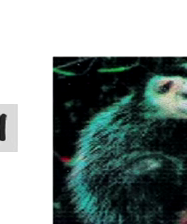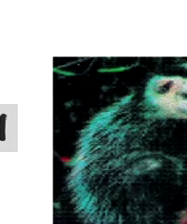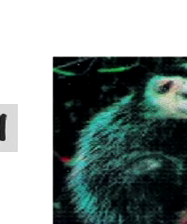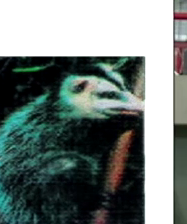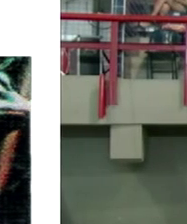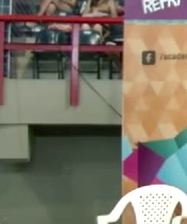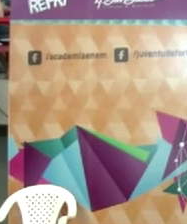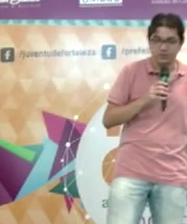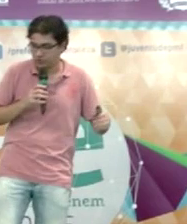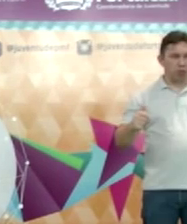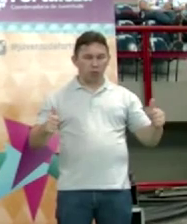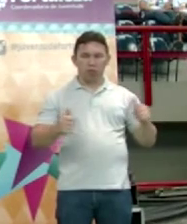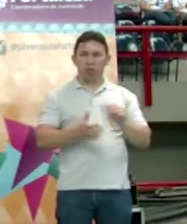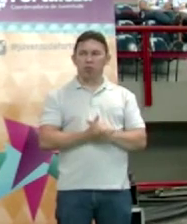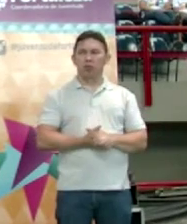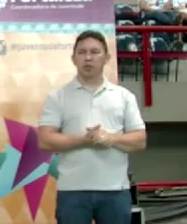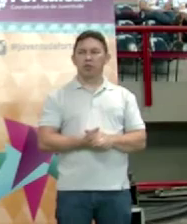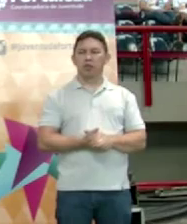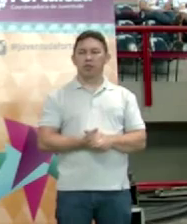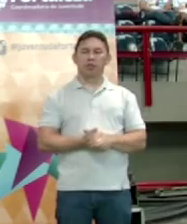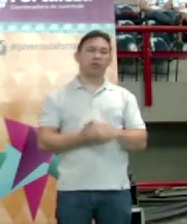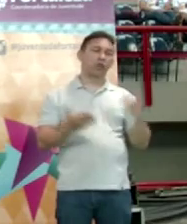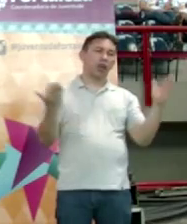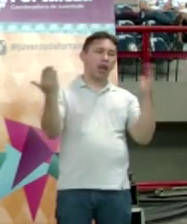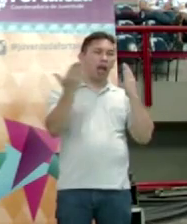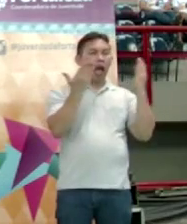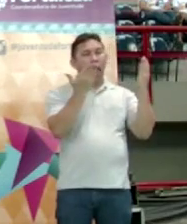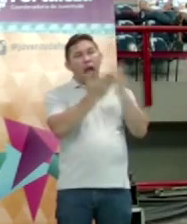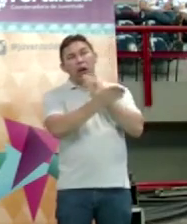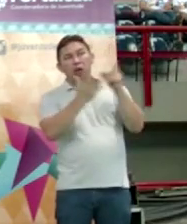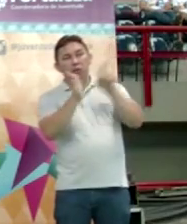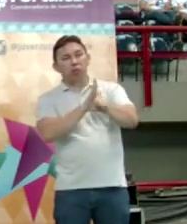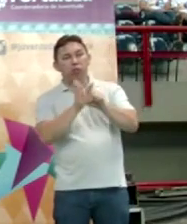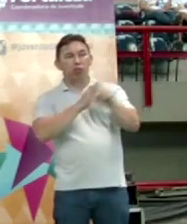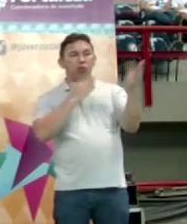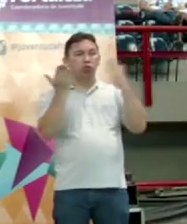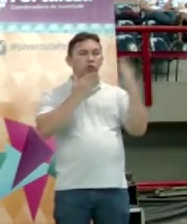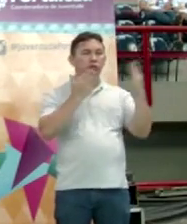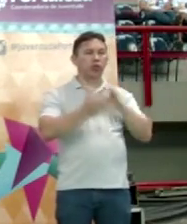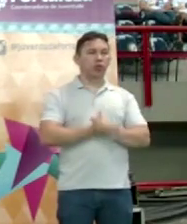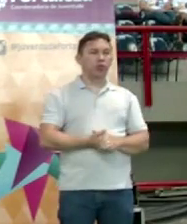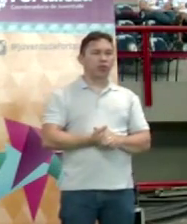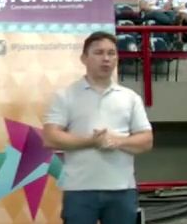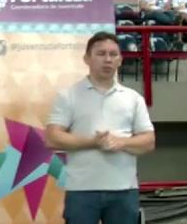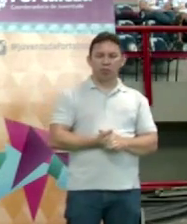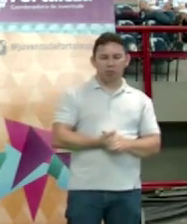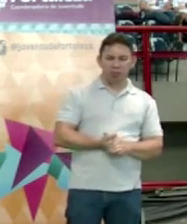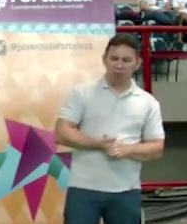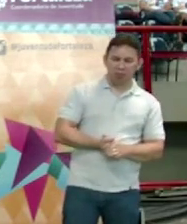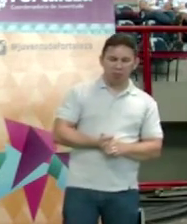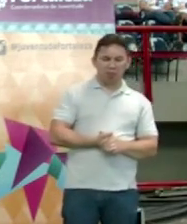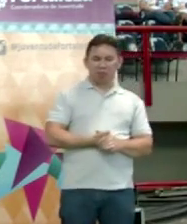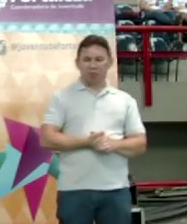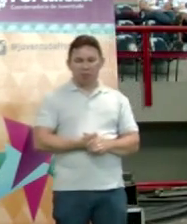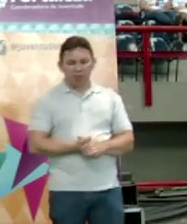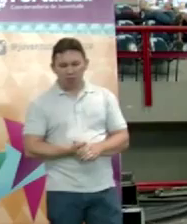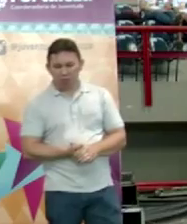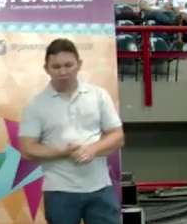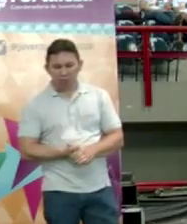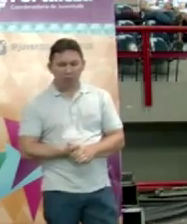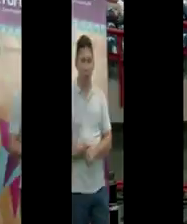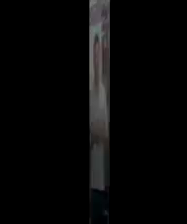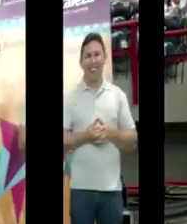fêmeas. Ok? Deixa eu ler agora algumas dúvidas. Se sobrar um tempinho, a gente também começa a resolver